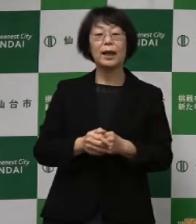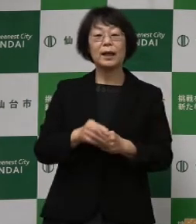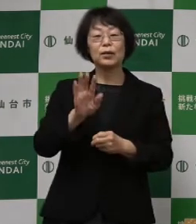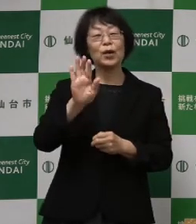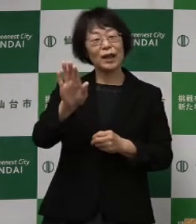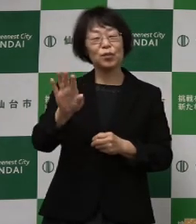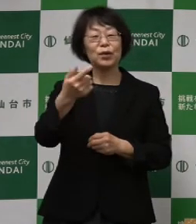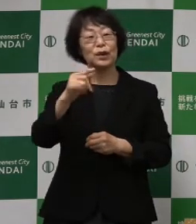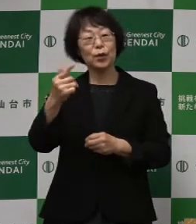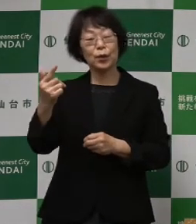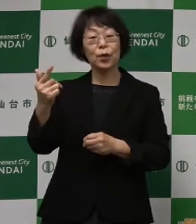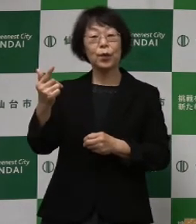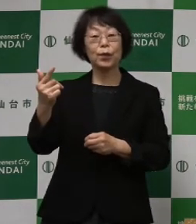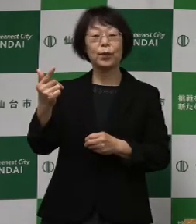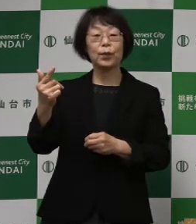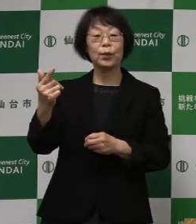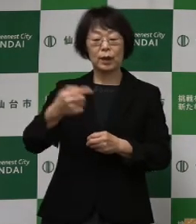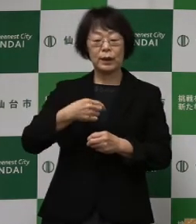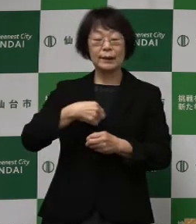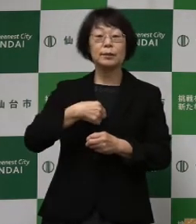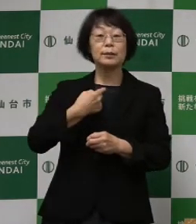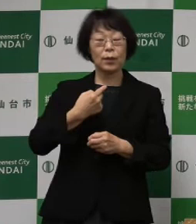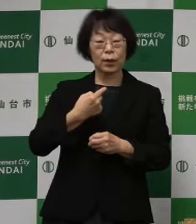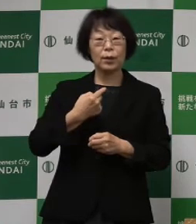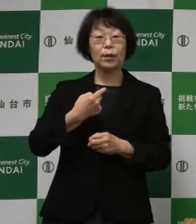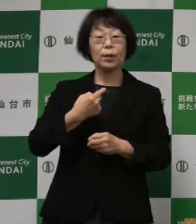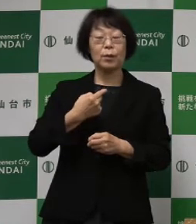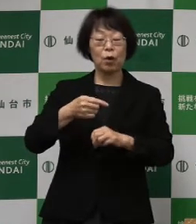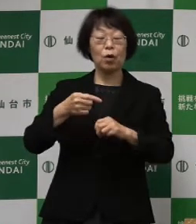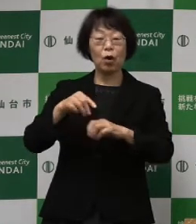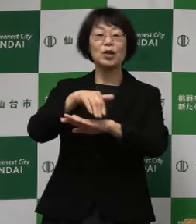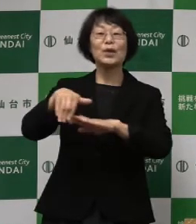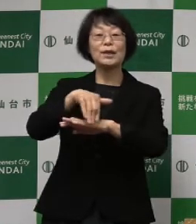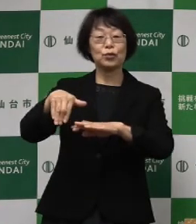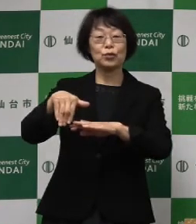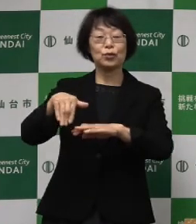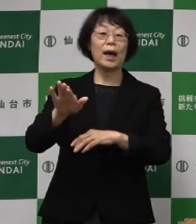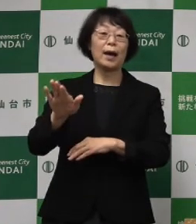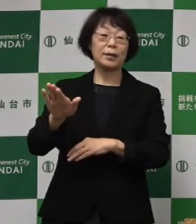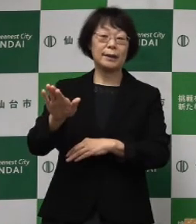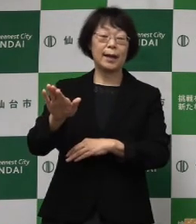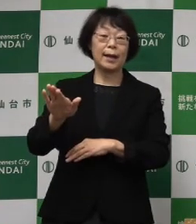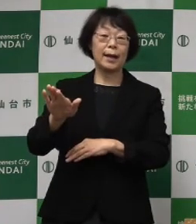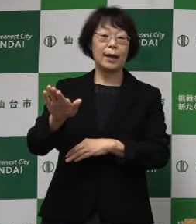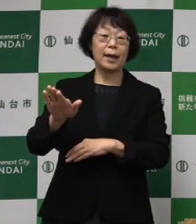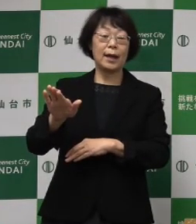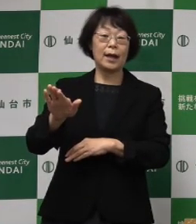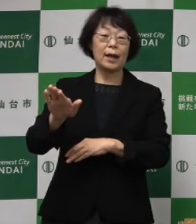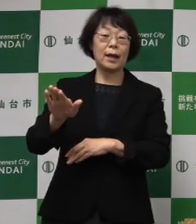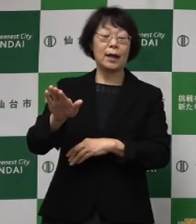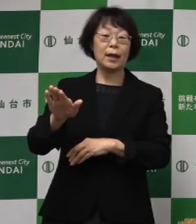ろいろとあの、私自身もあのスケジュールがございまして、少しお話